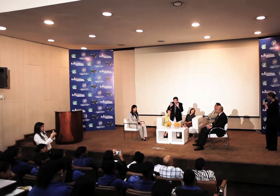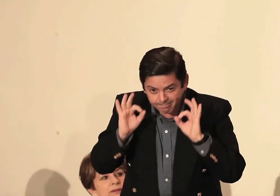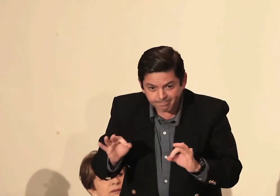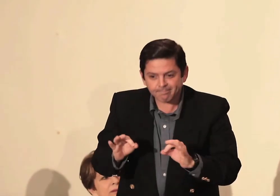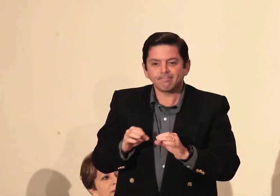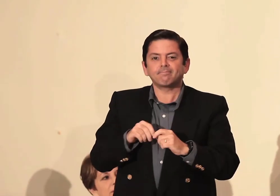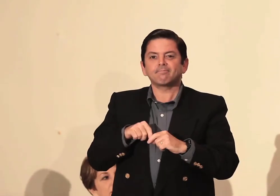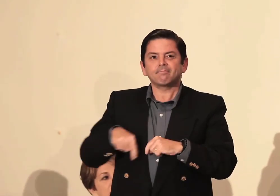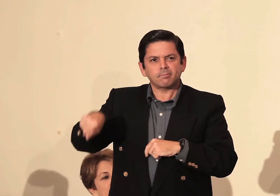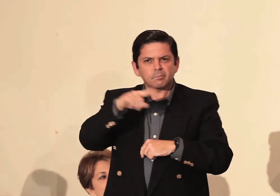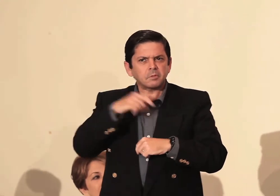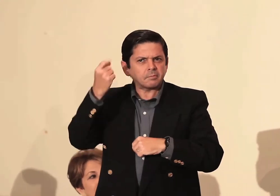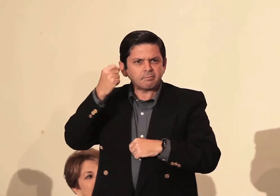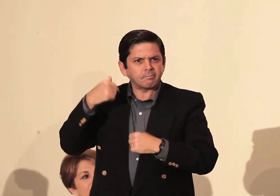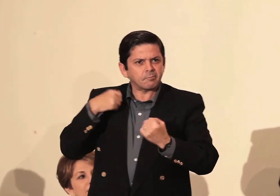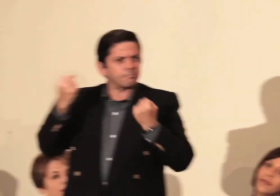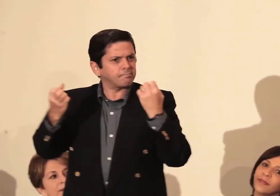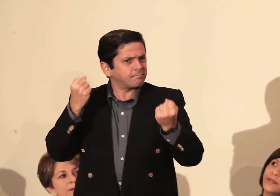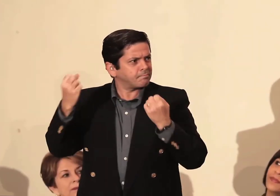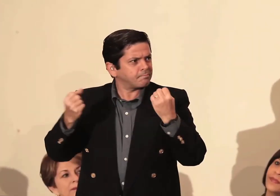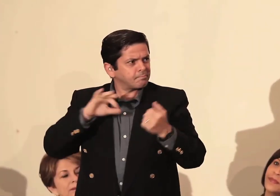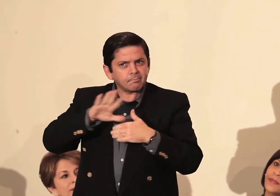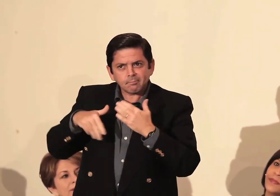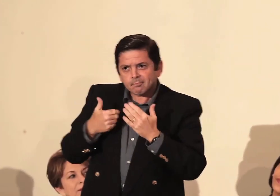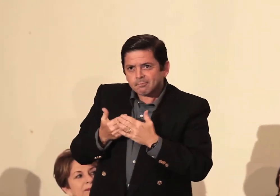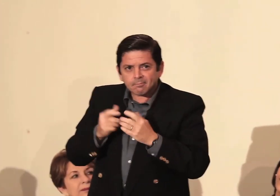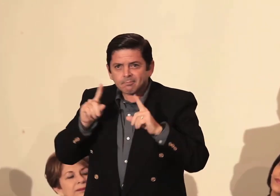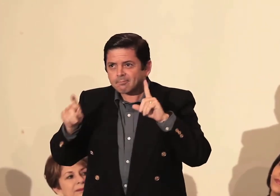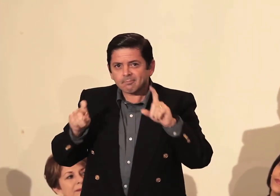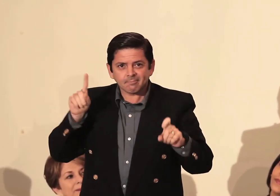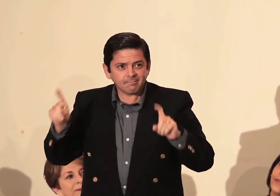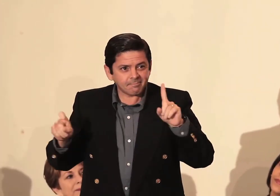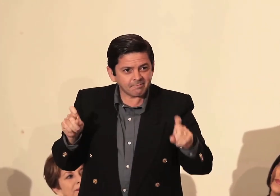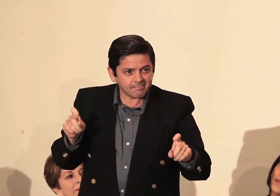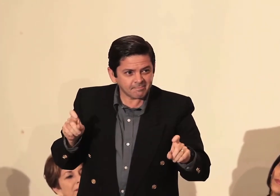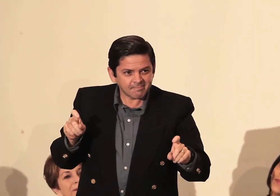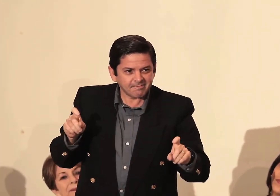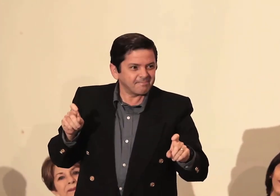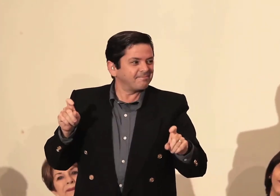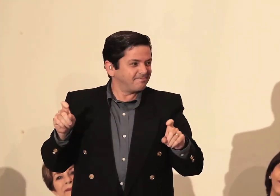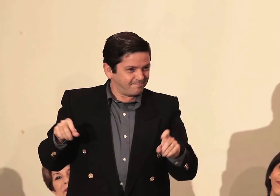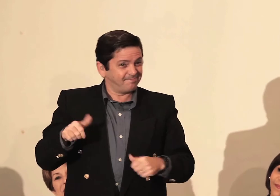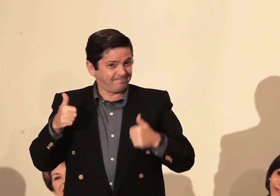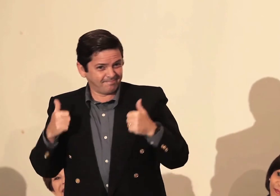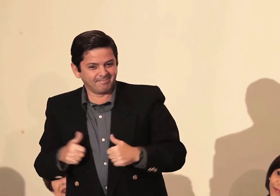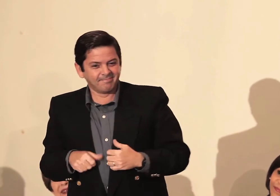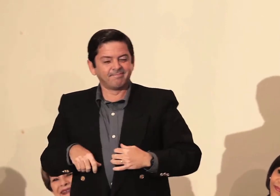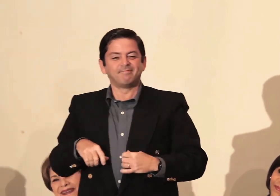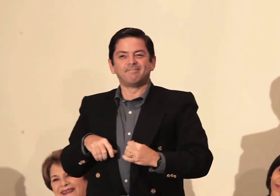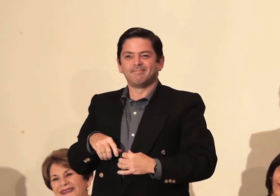Buenas tardes. Espero que estén bien todos ustedes. Espero que algunos entiendan las señas, porque voy a realizar algunas